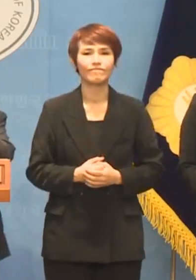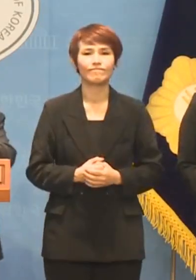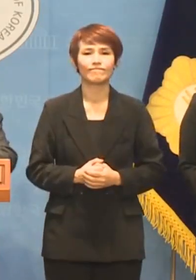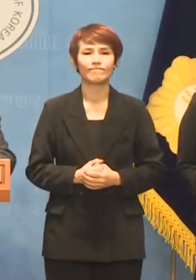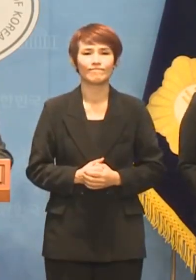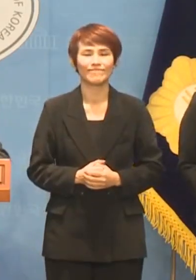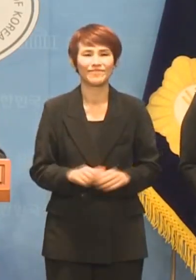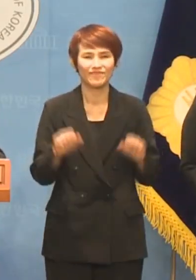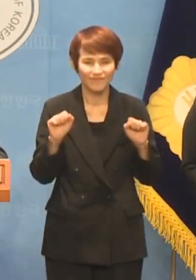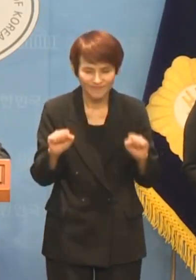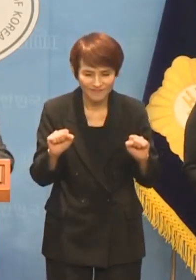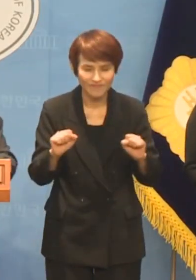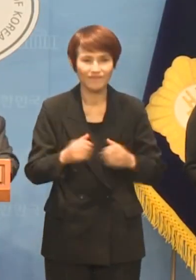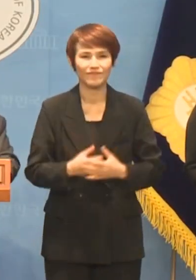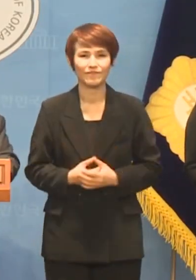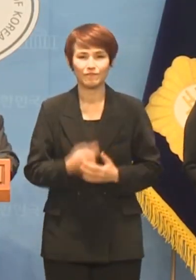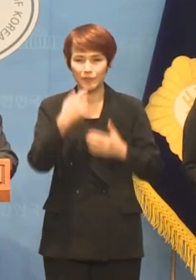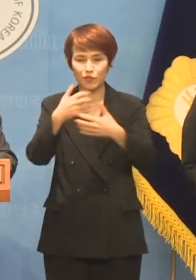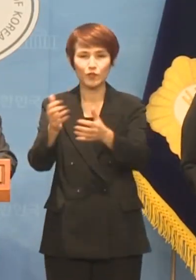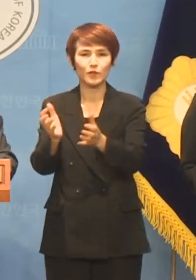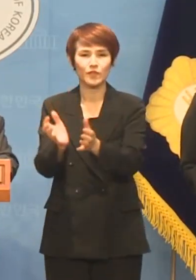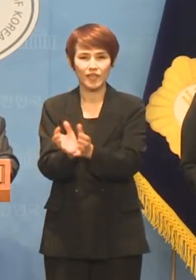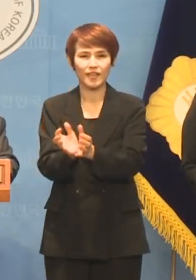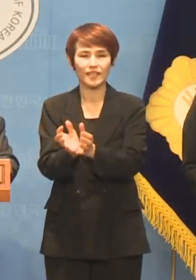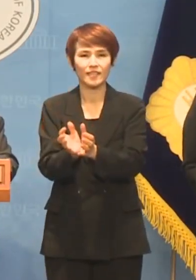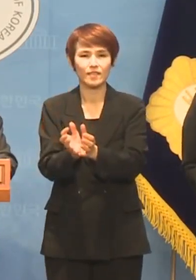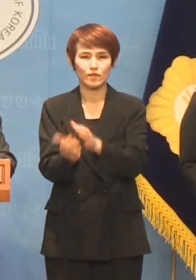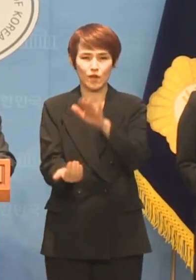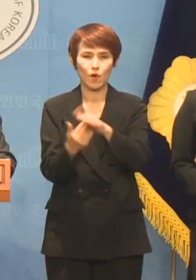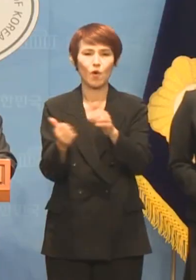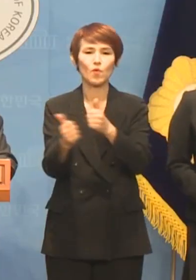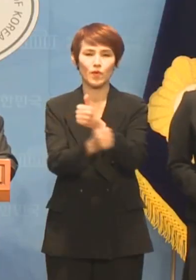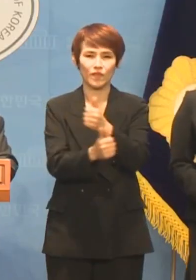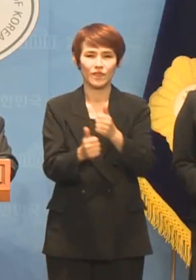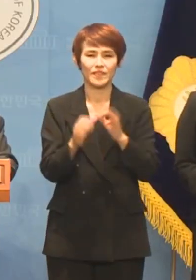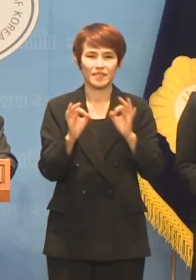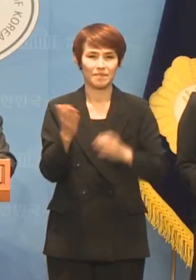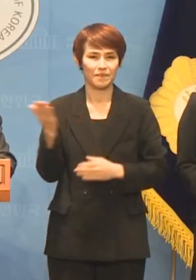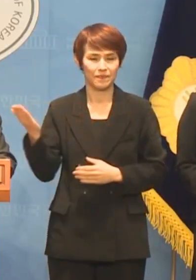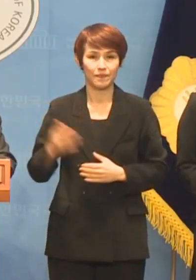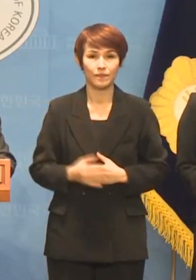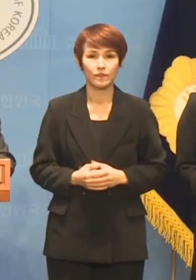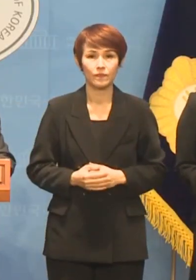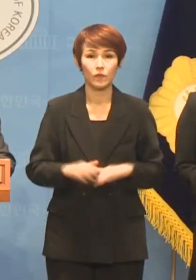네, 안녕하십니까. 더불어민주당 최고위원 김병주입니다. 오늘은